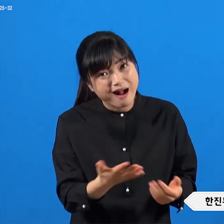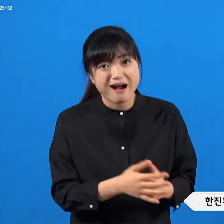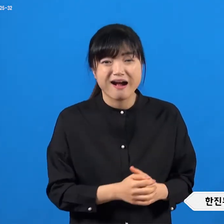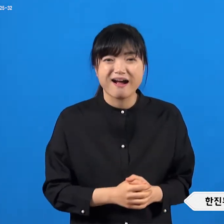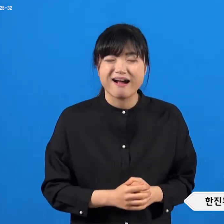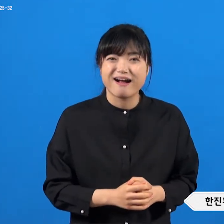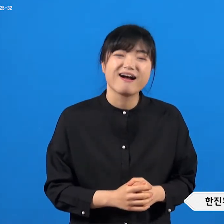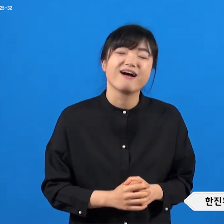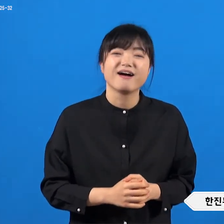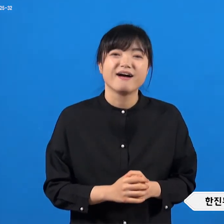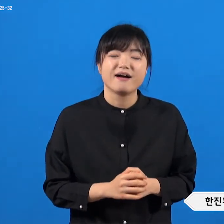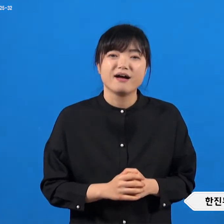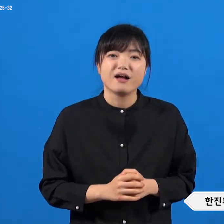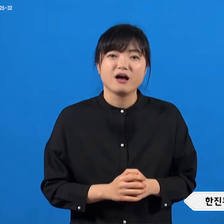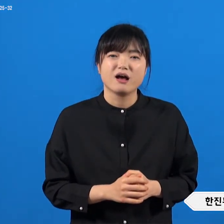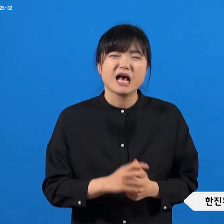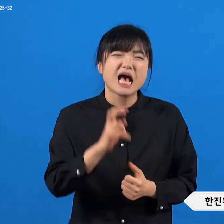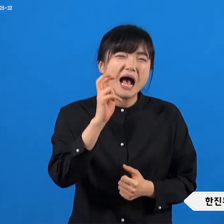일을 했을까요?